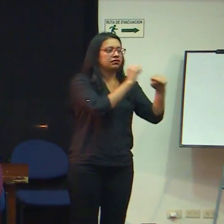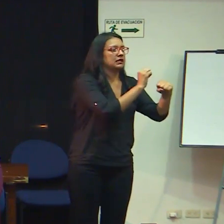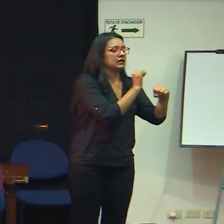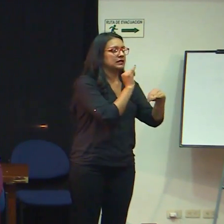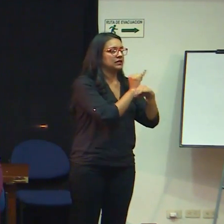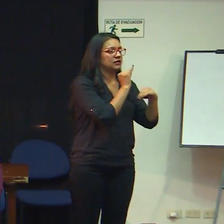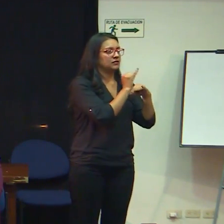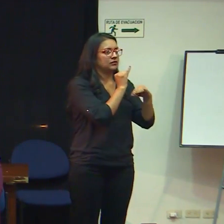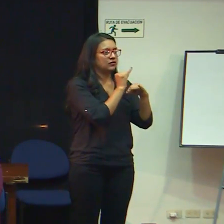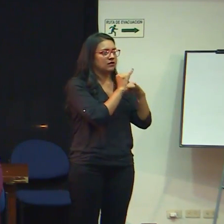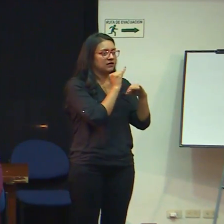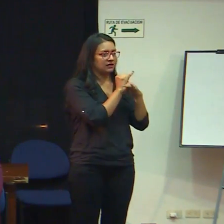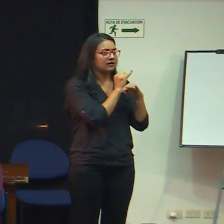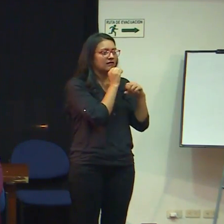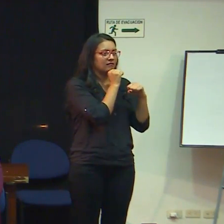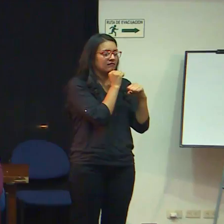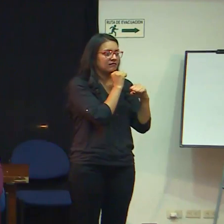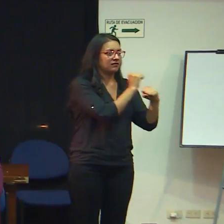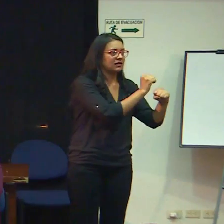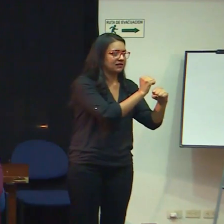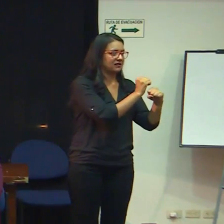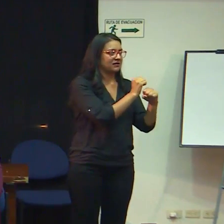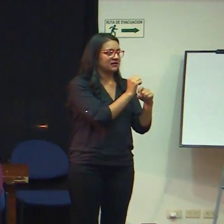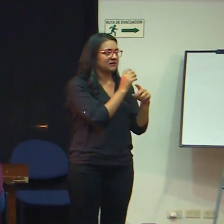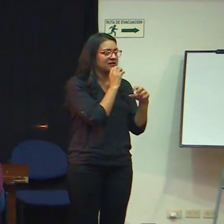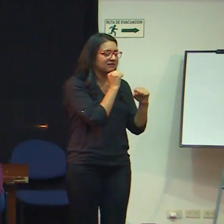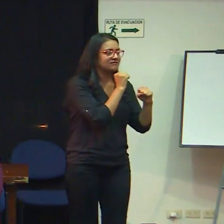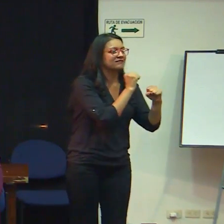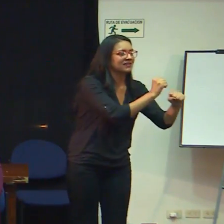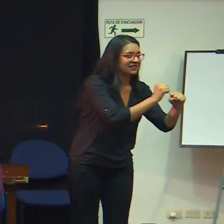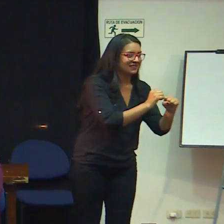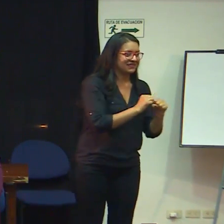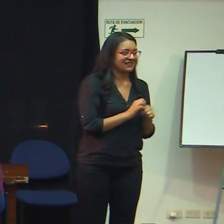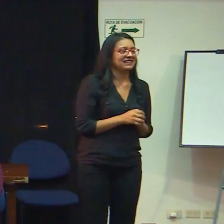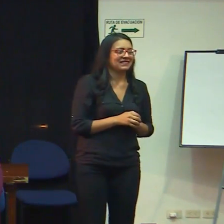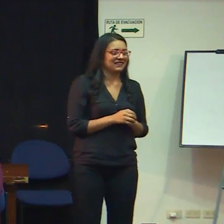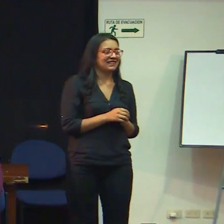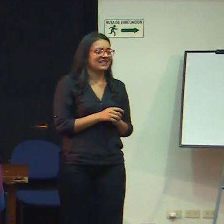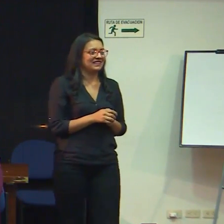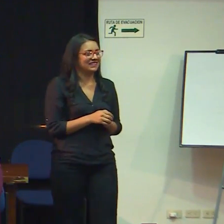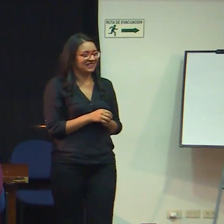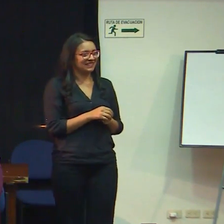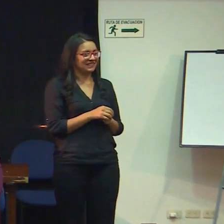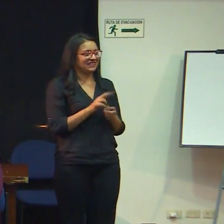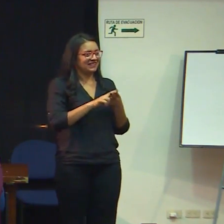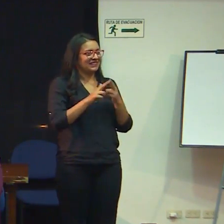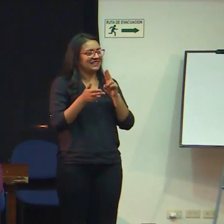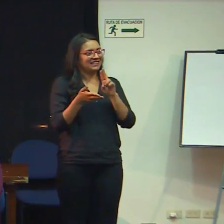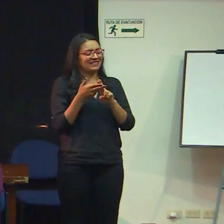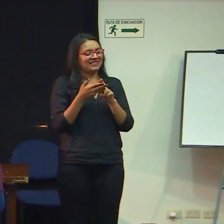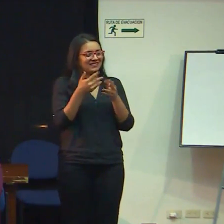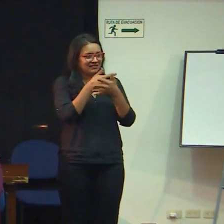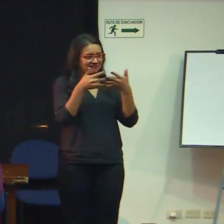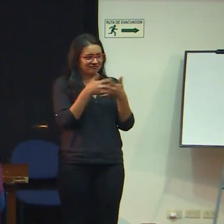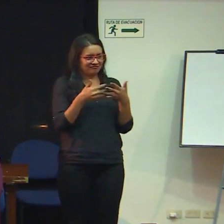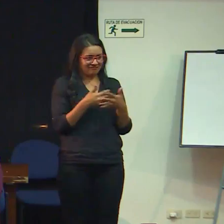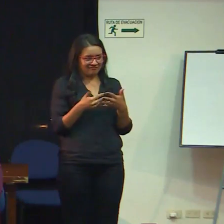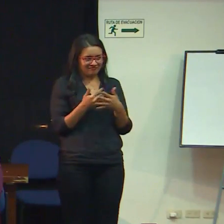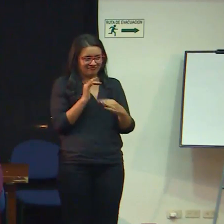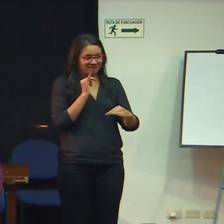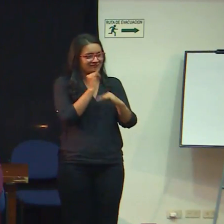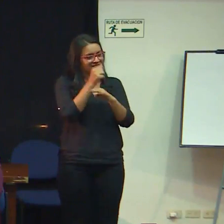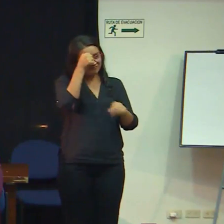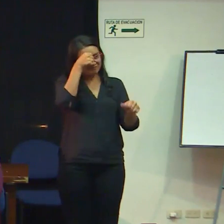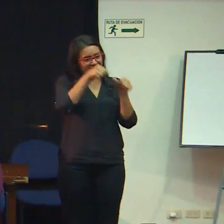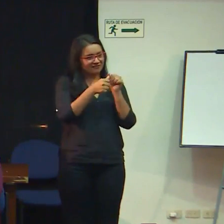dejarles en su cabeza una idea, y es de que revisemos el texto Basta Ya, es el texto insignia del Centro Nacional de Memoria